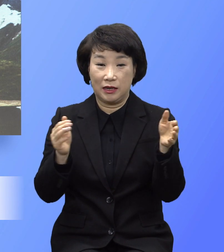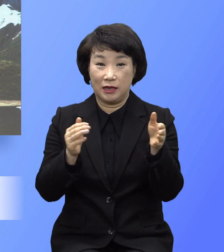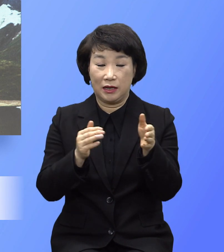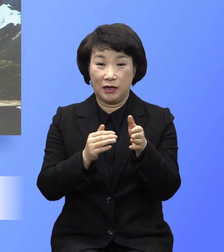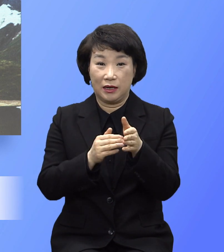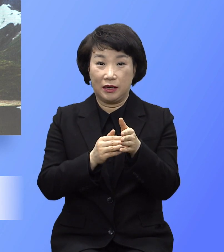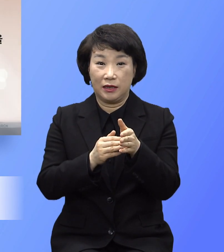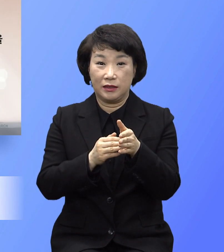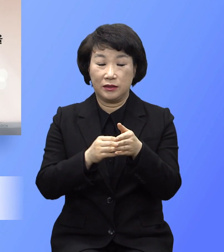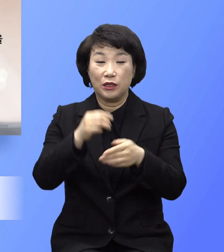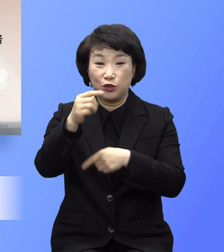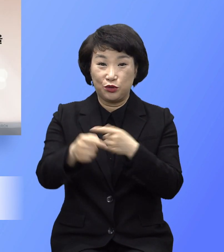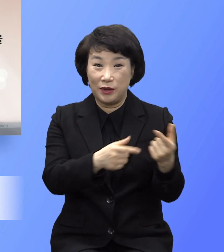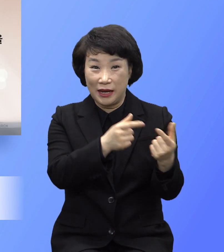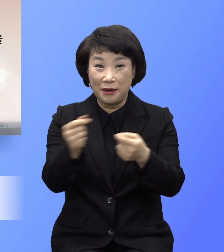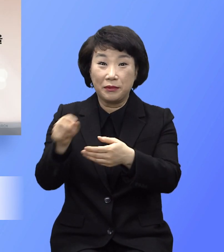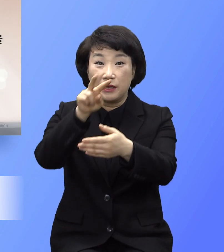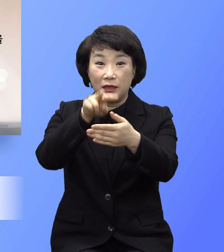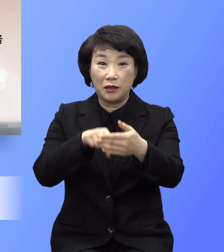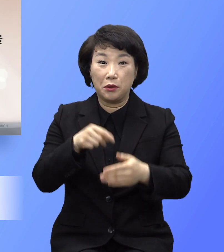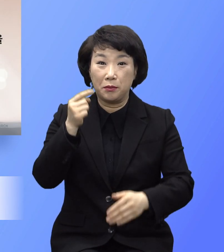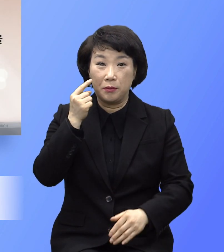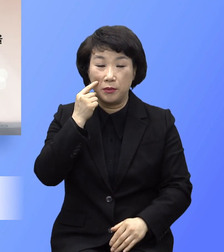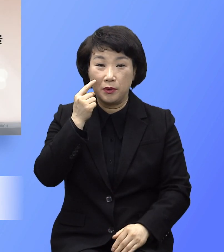42절까지를 다 같이